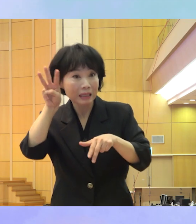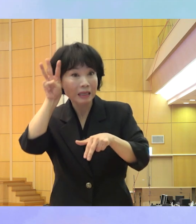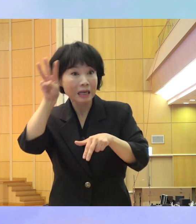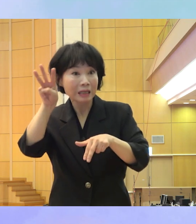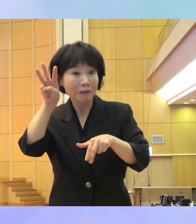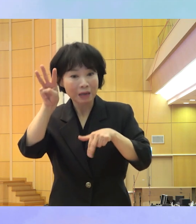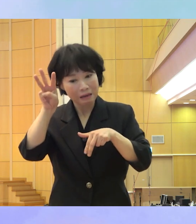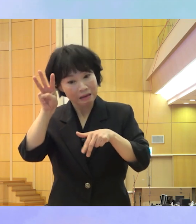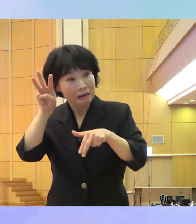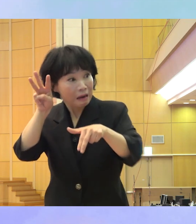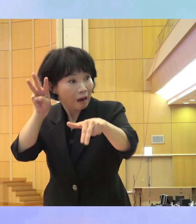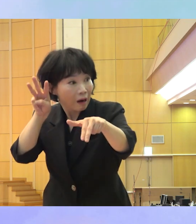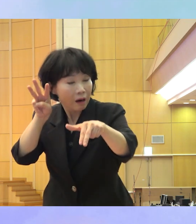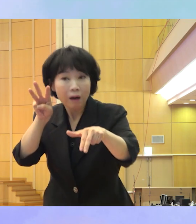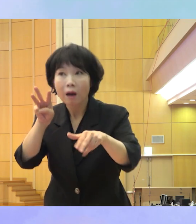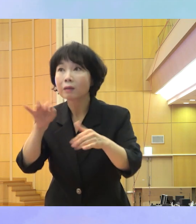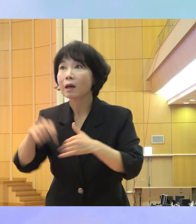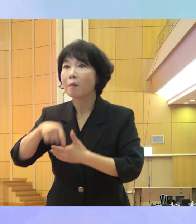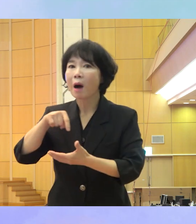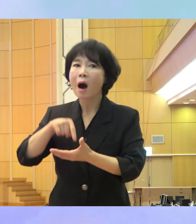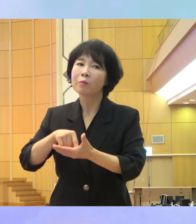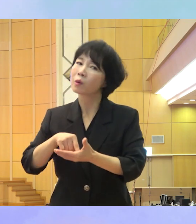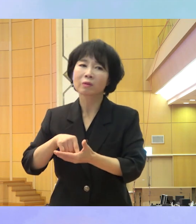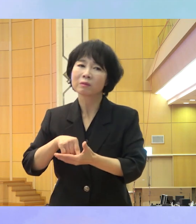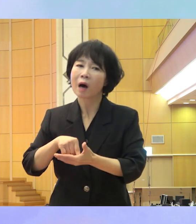사람의 마음으로는 감당할 수 없습니다.